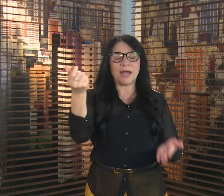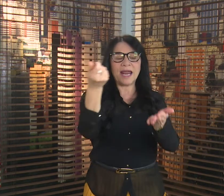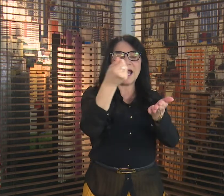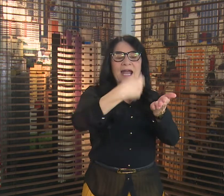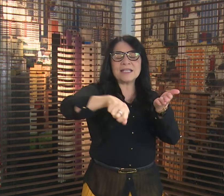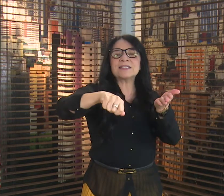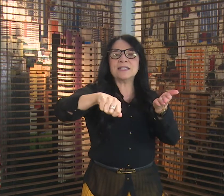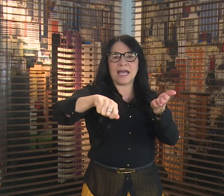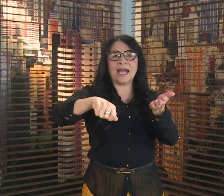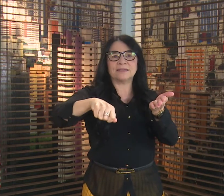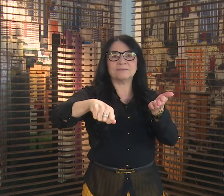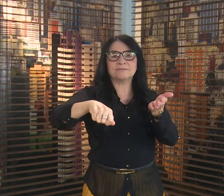para assinar